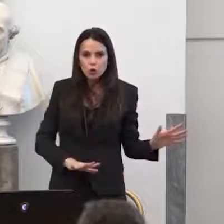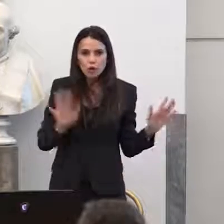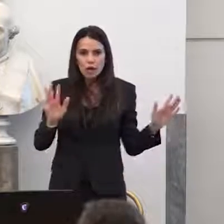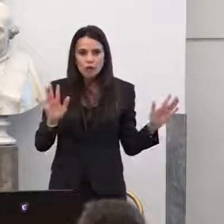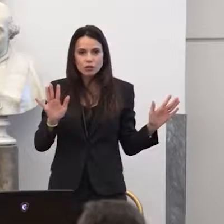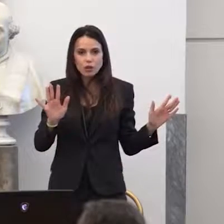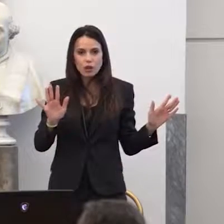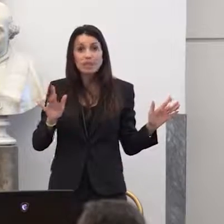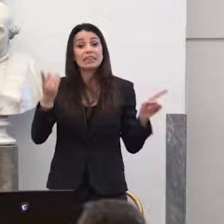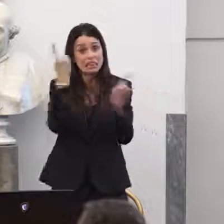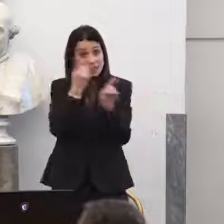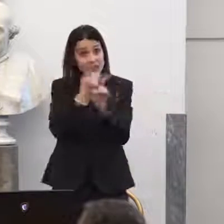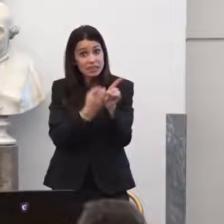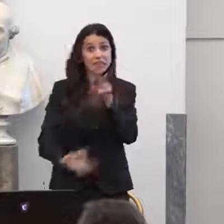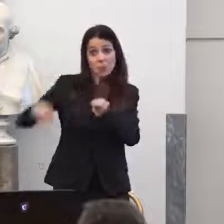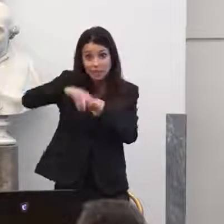abbastanza sfortunato?